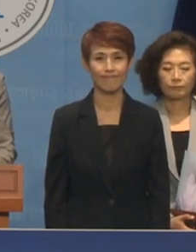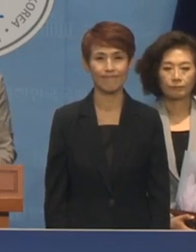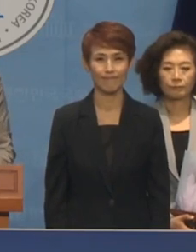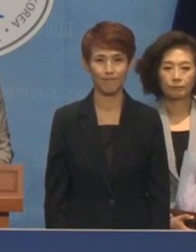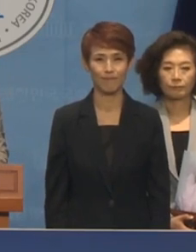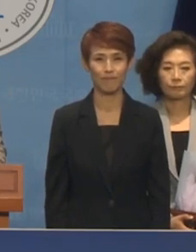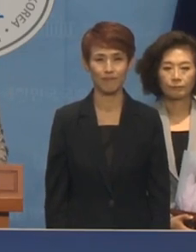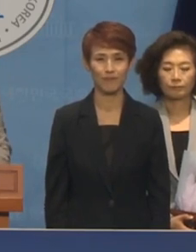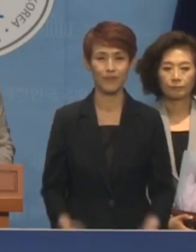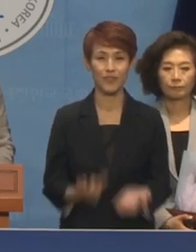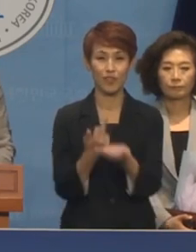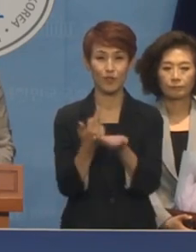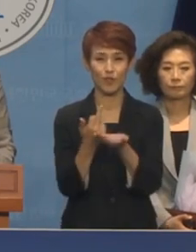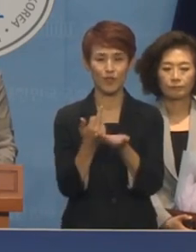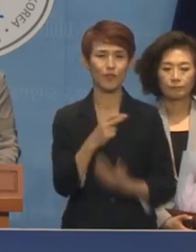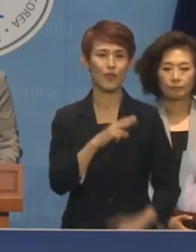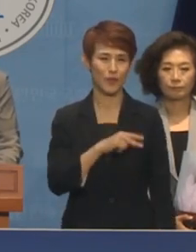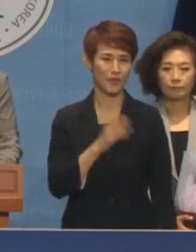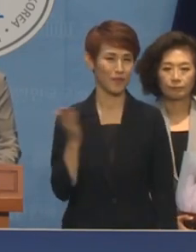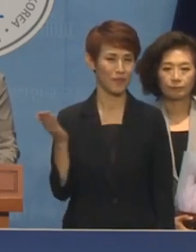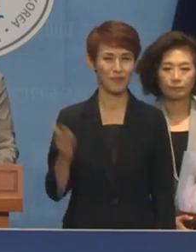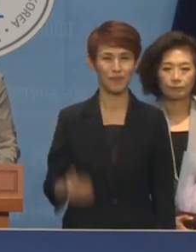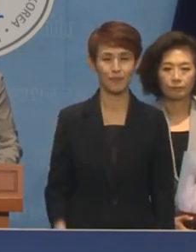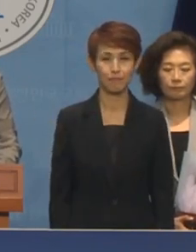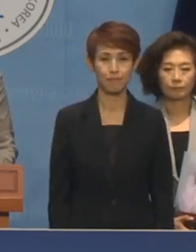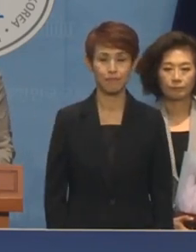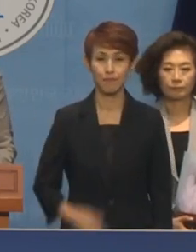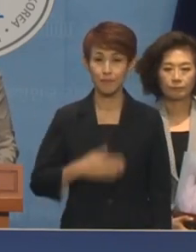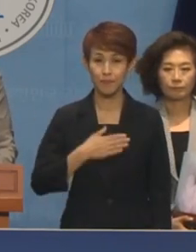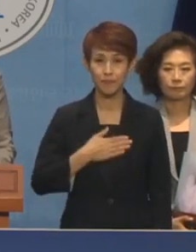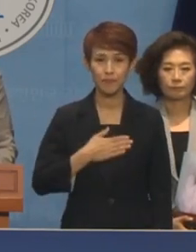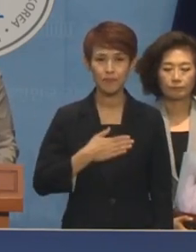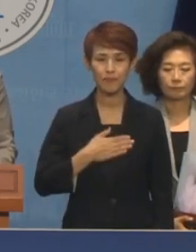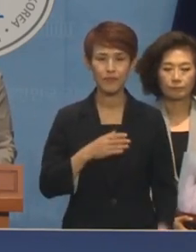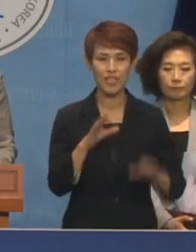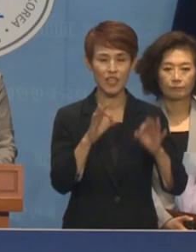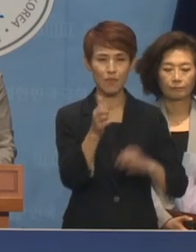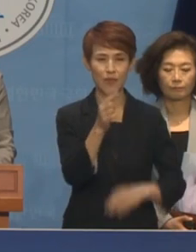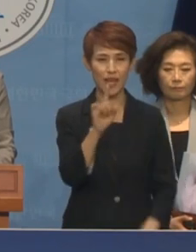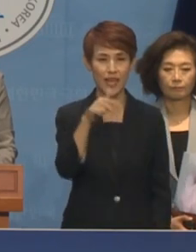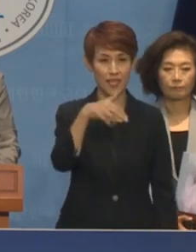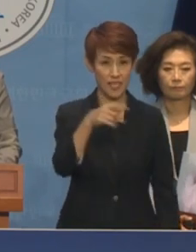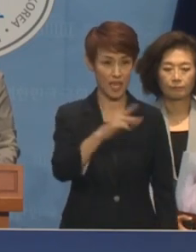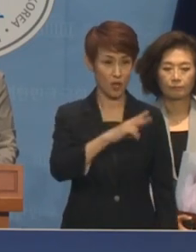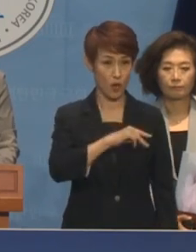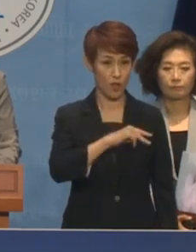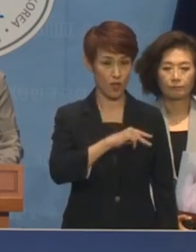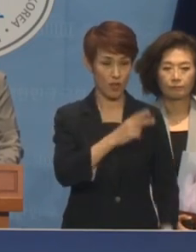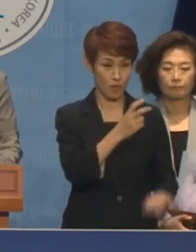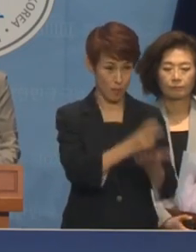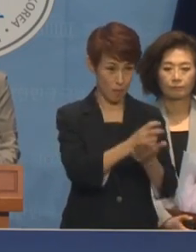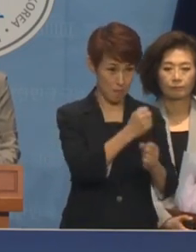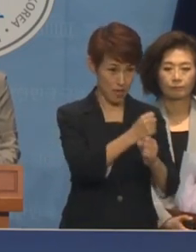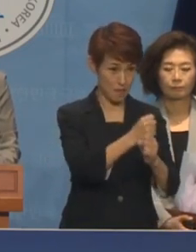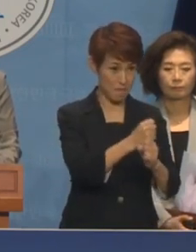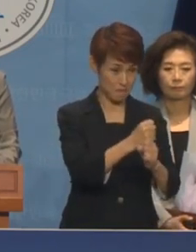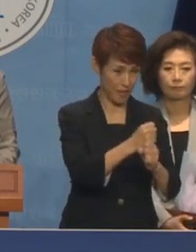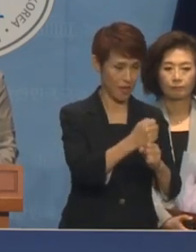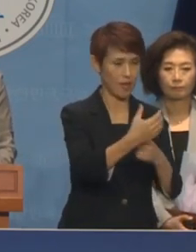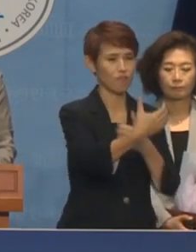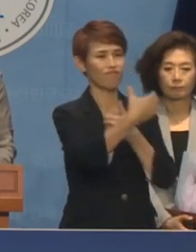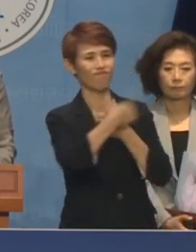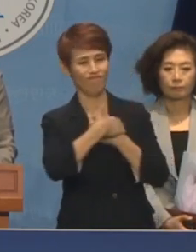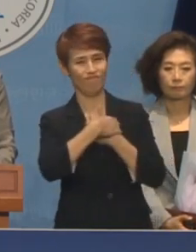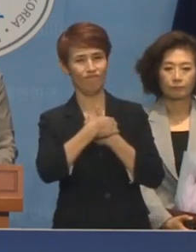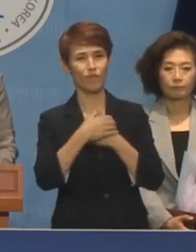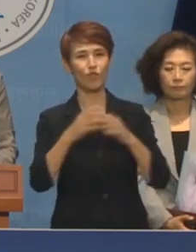네, 제주실 국회의원 김한규입니다. 저는 김혜재 의원의 법안을 이어받아 국가 기간 전력망 확충